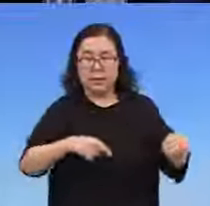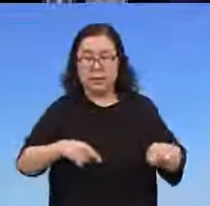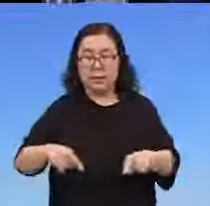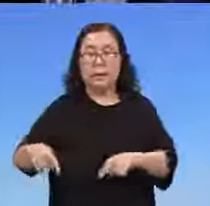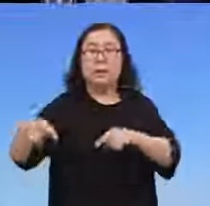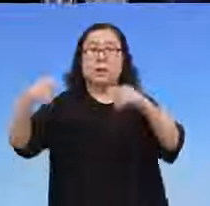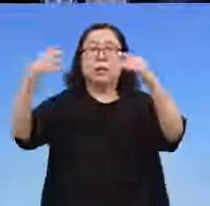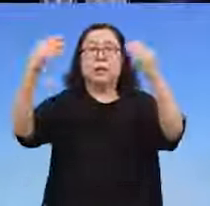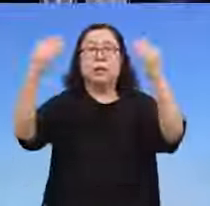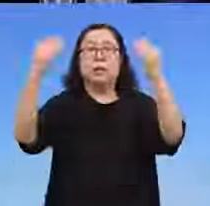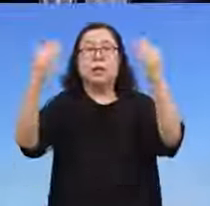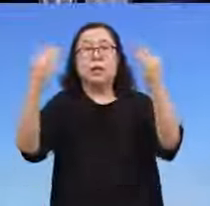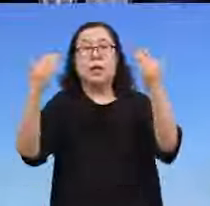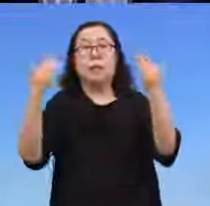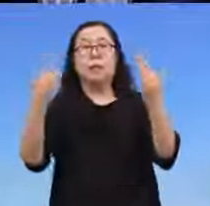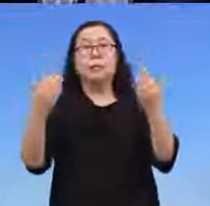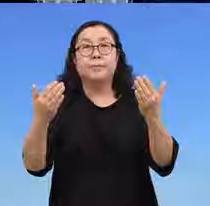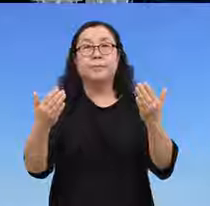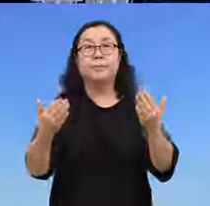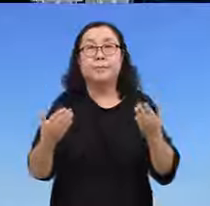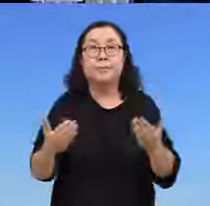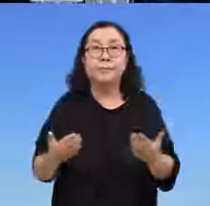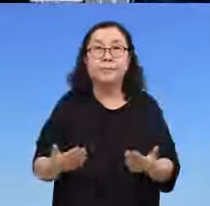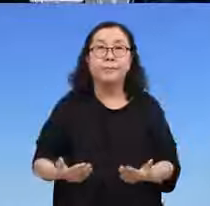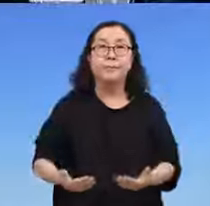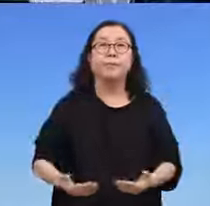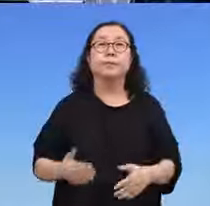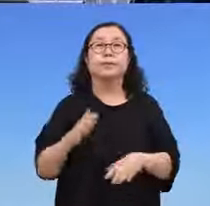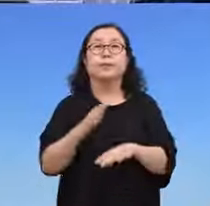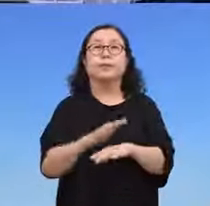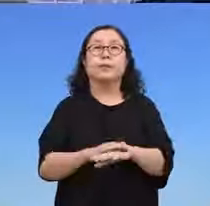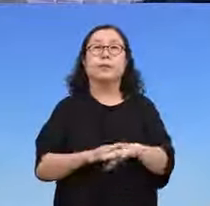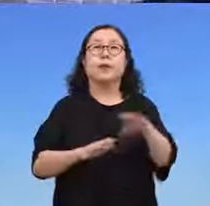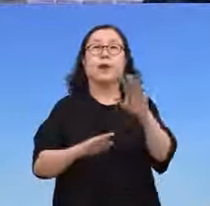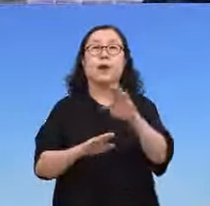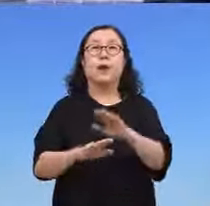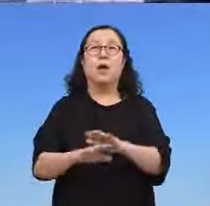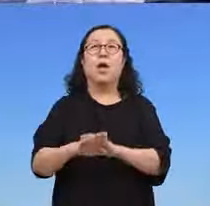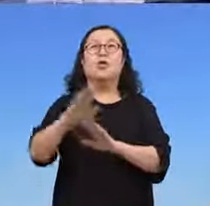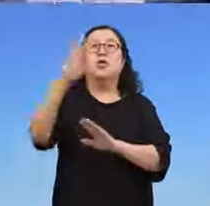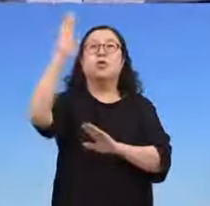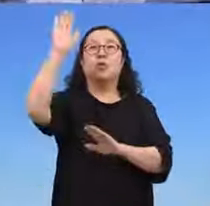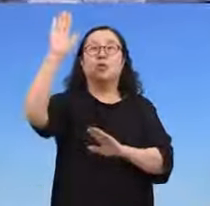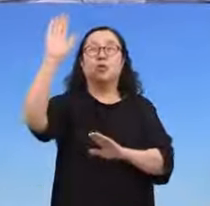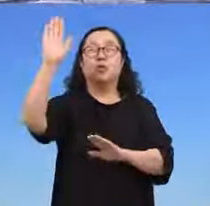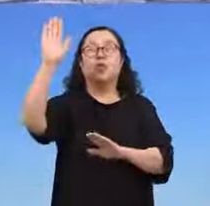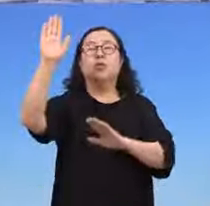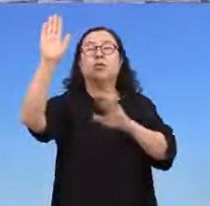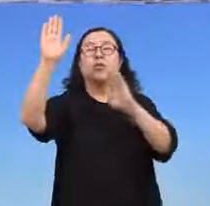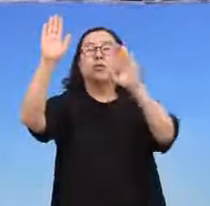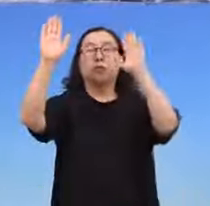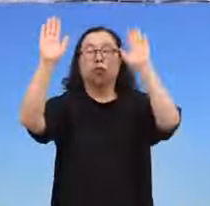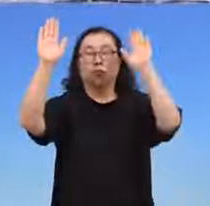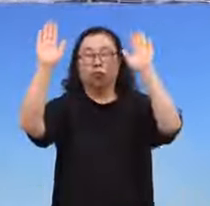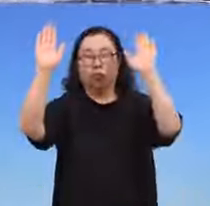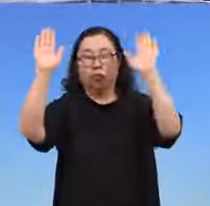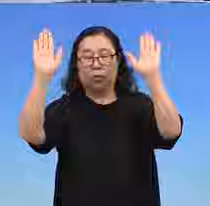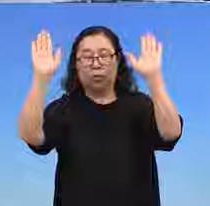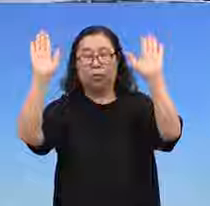우리 다 자리에서 일어나셔서 다시 한번 두 손 들고 찬양합니다.